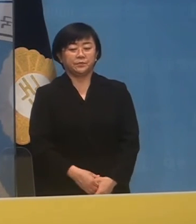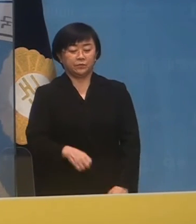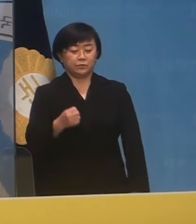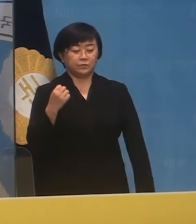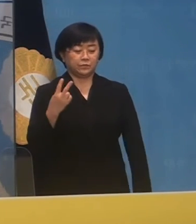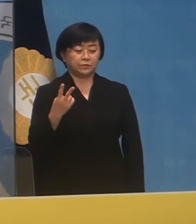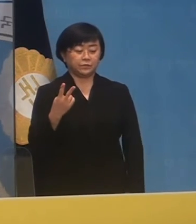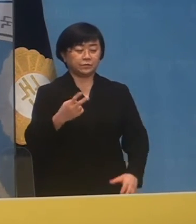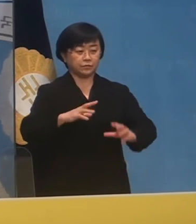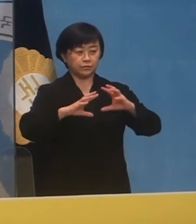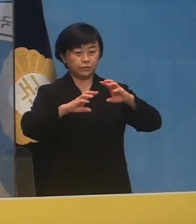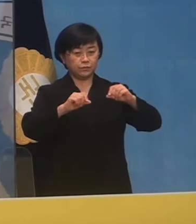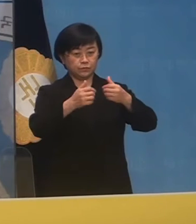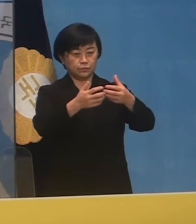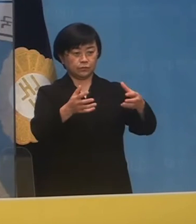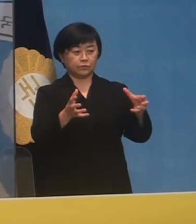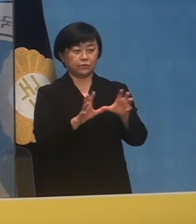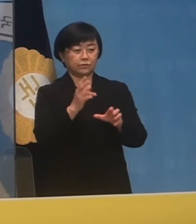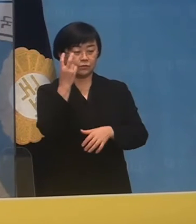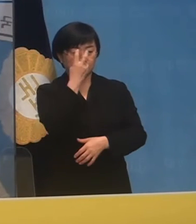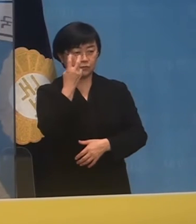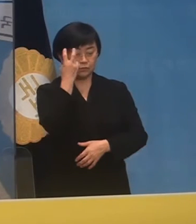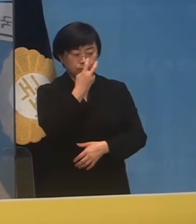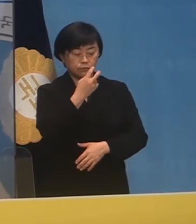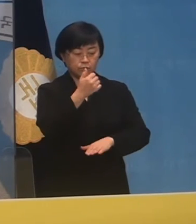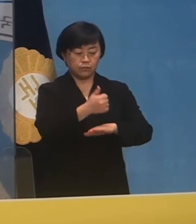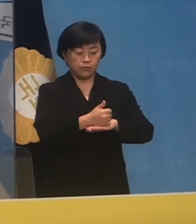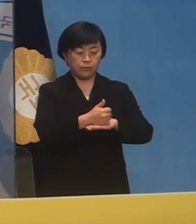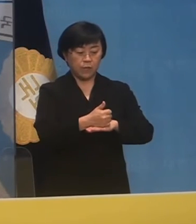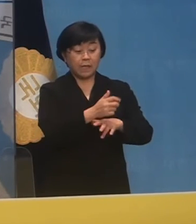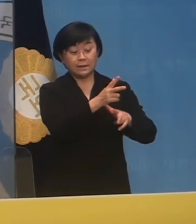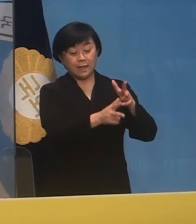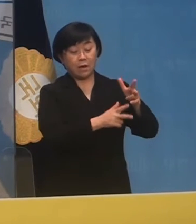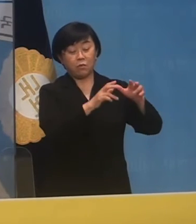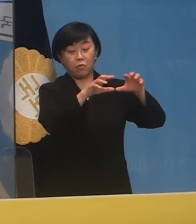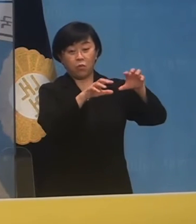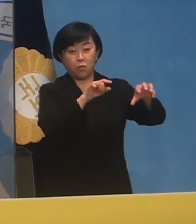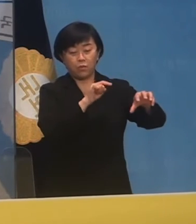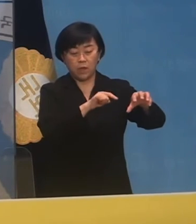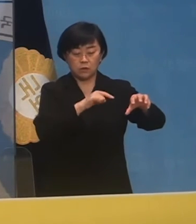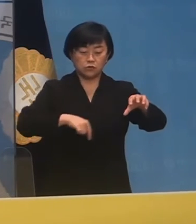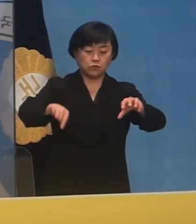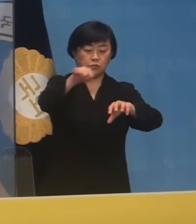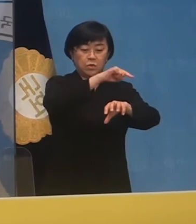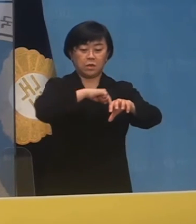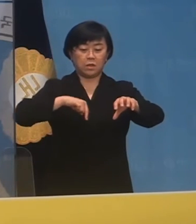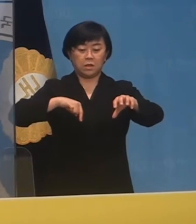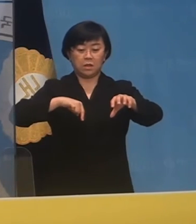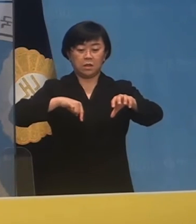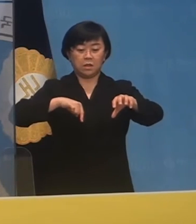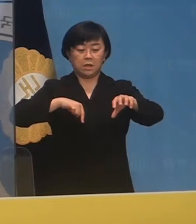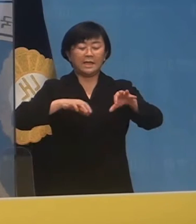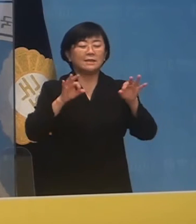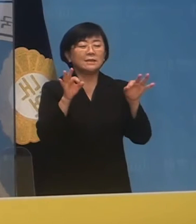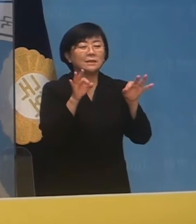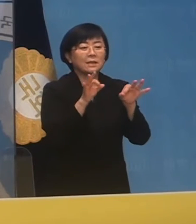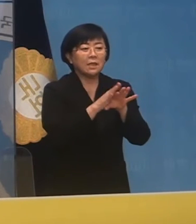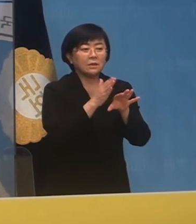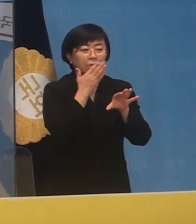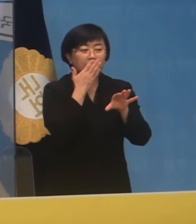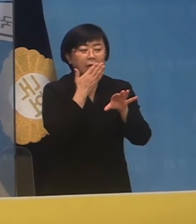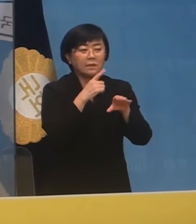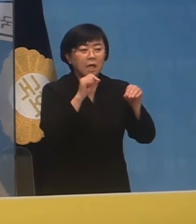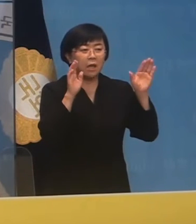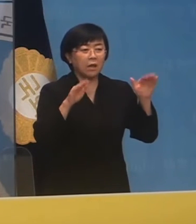또한 국토교통부의 조사 결과 사업 대상지와 주변 지역에 멸종위기 1급 조류인